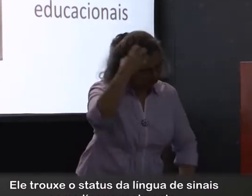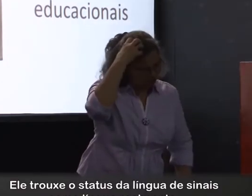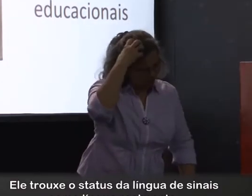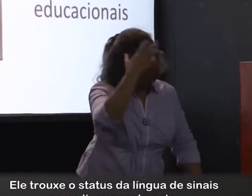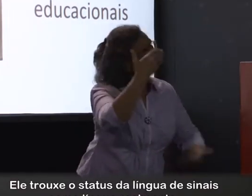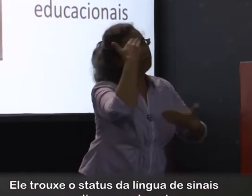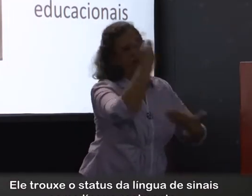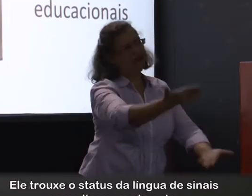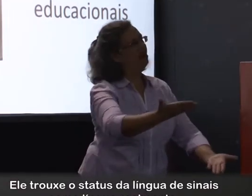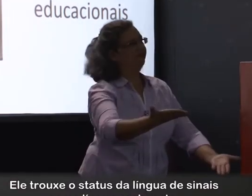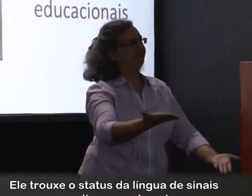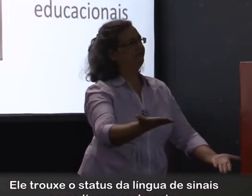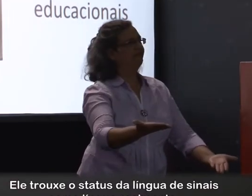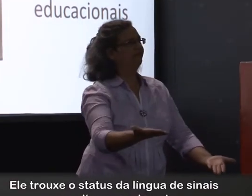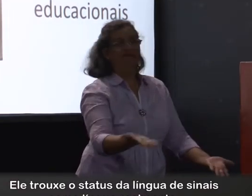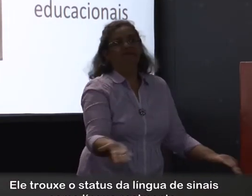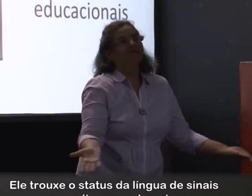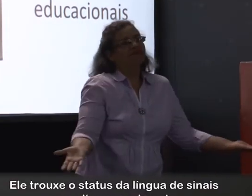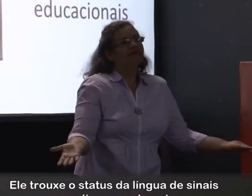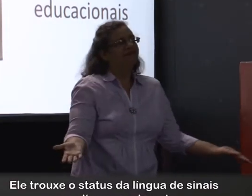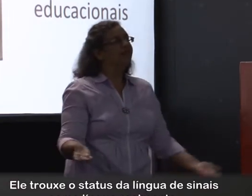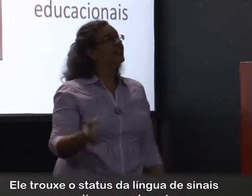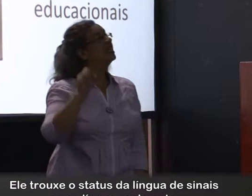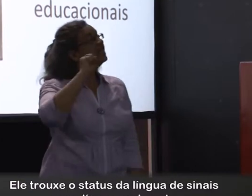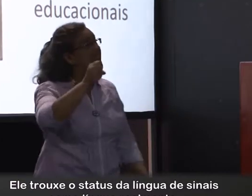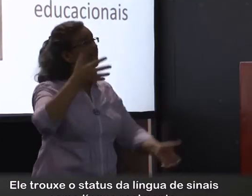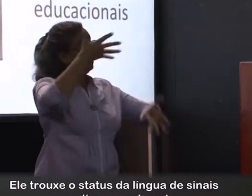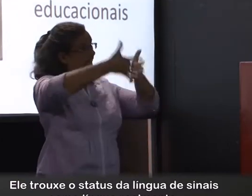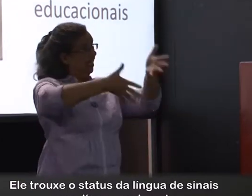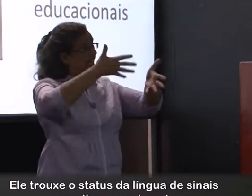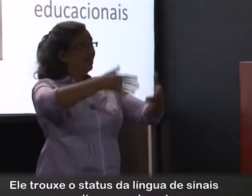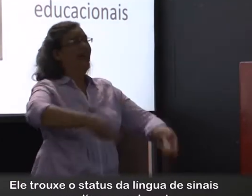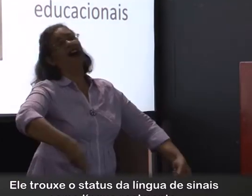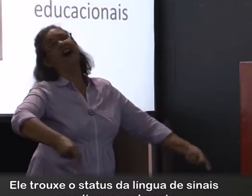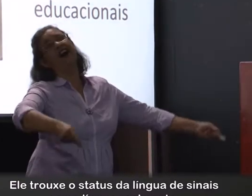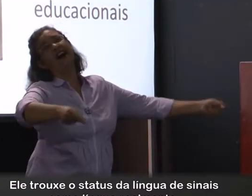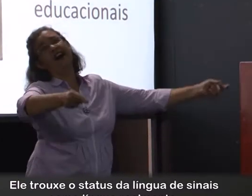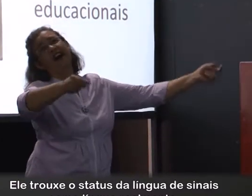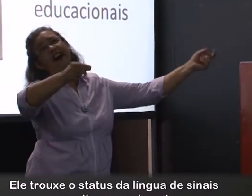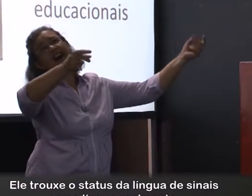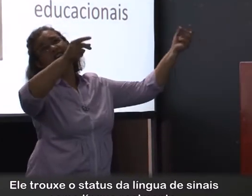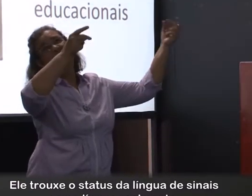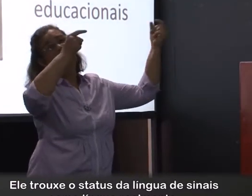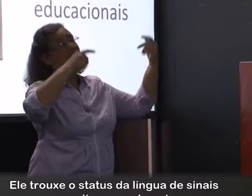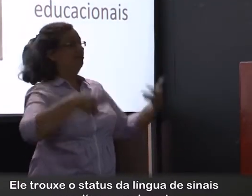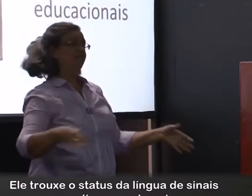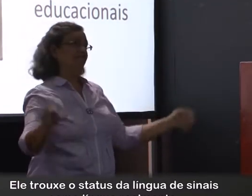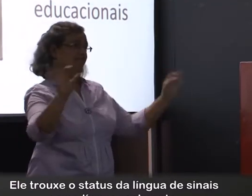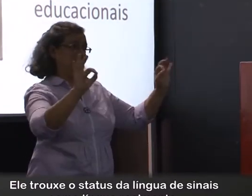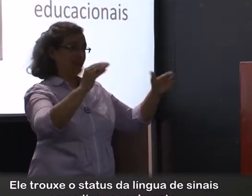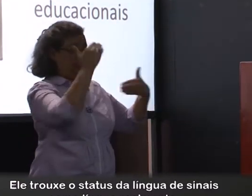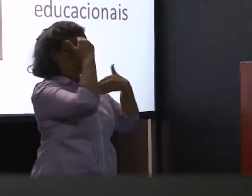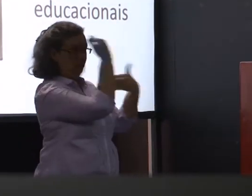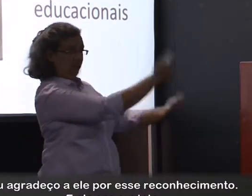e aí ele reconheceu o status, ele trouxe o status da língua de sinais como língua realmente.